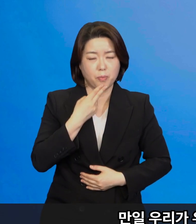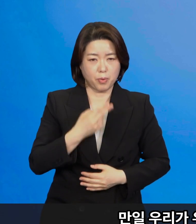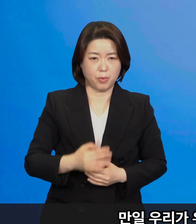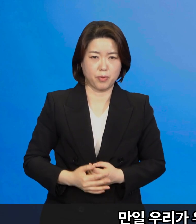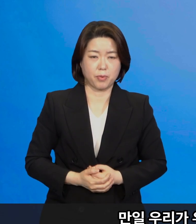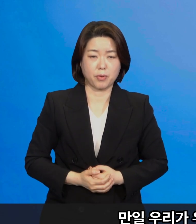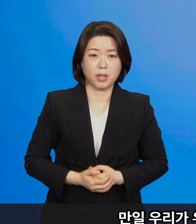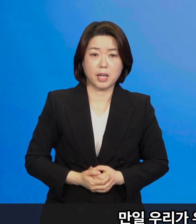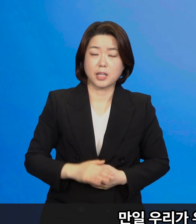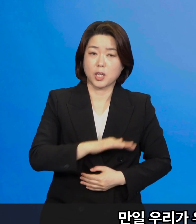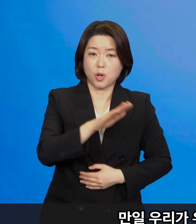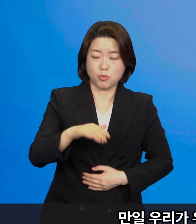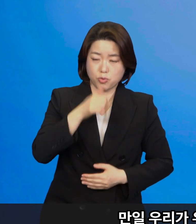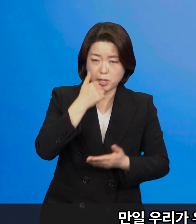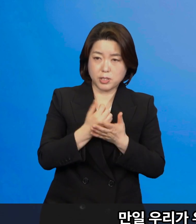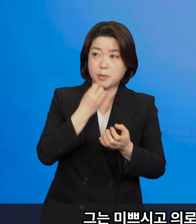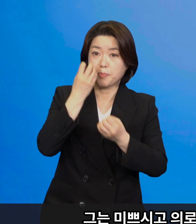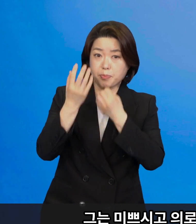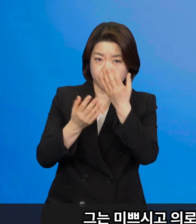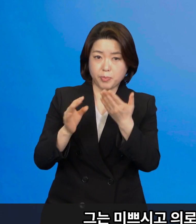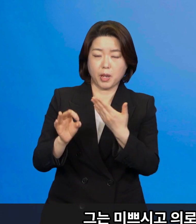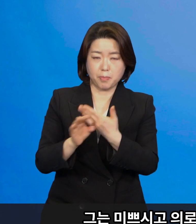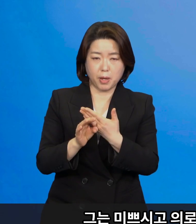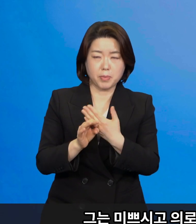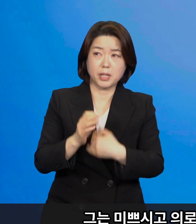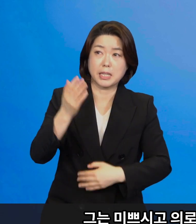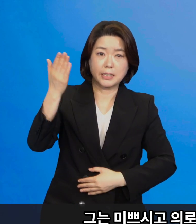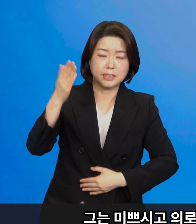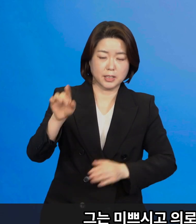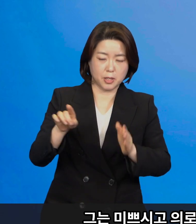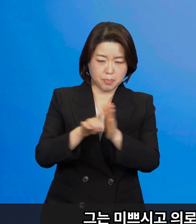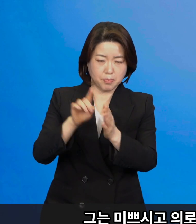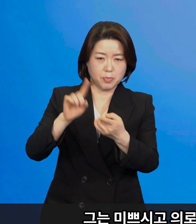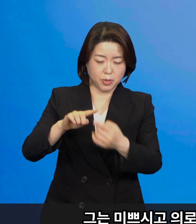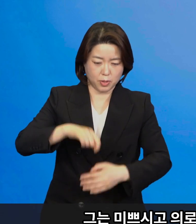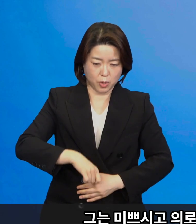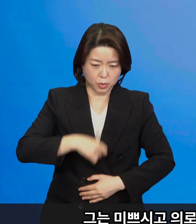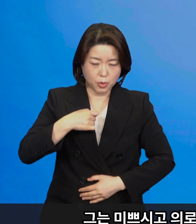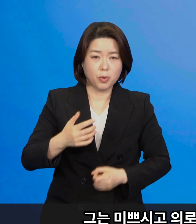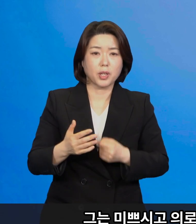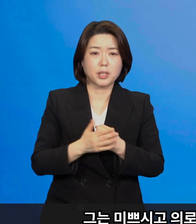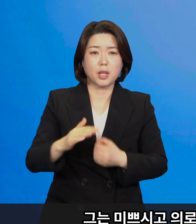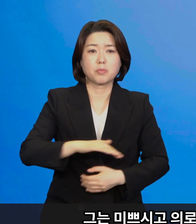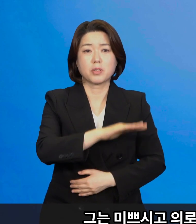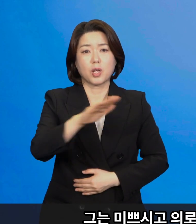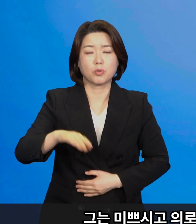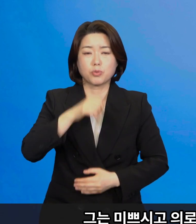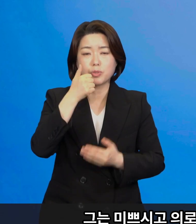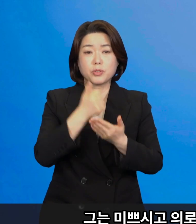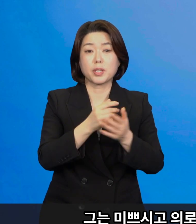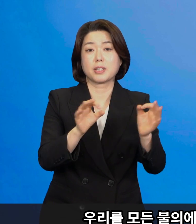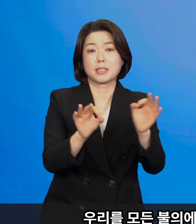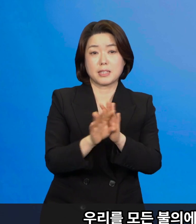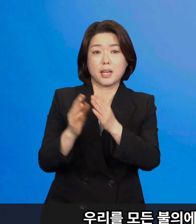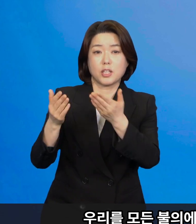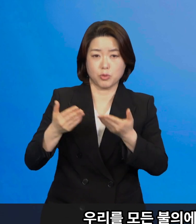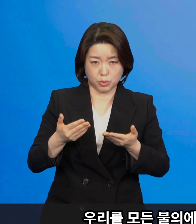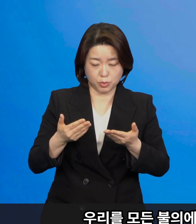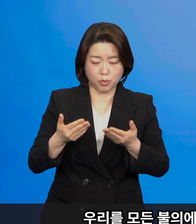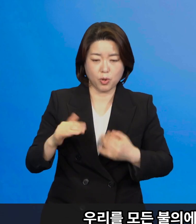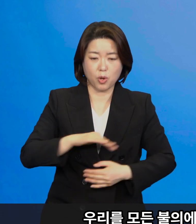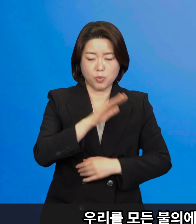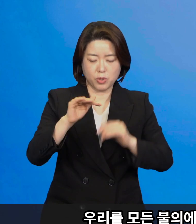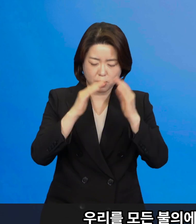만일 우리가 우리 죄를 자백하면 그는 미쁘시고 의로우사 우리 죄를 사하시며 우리를